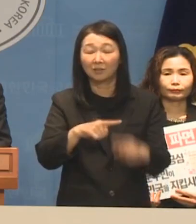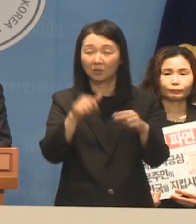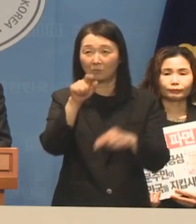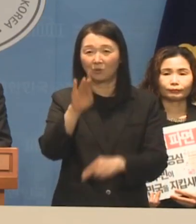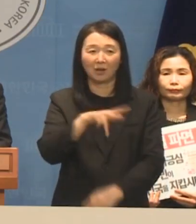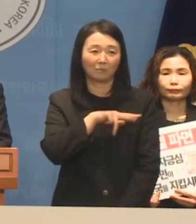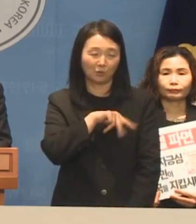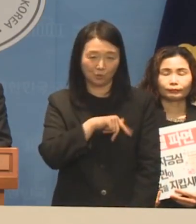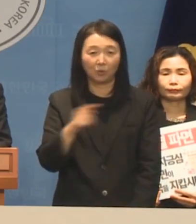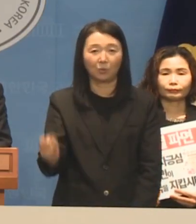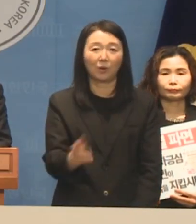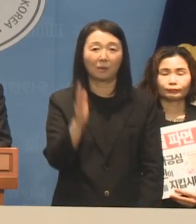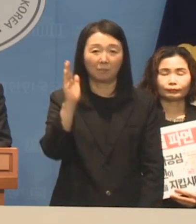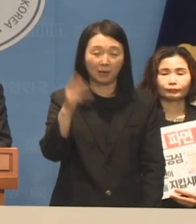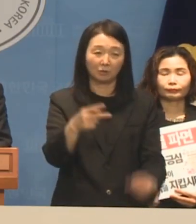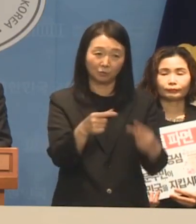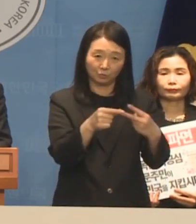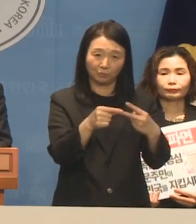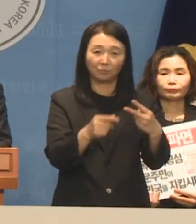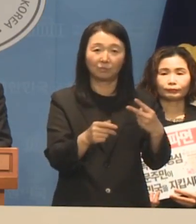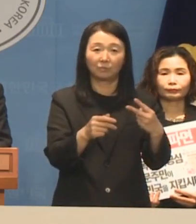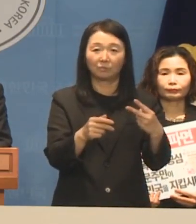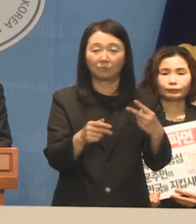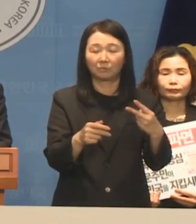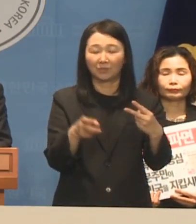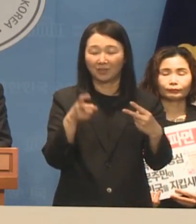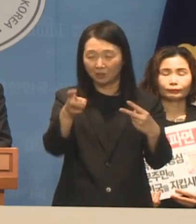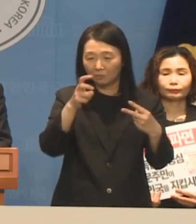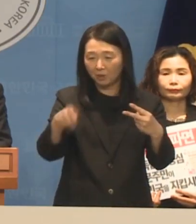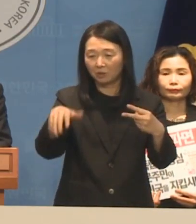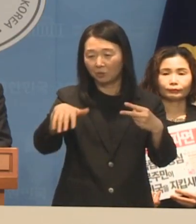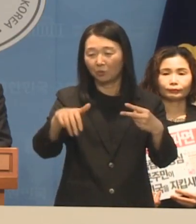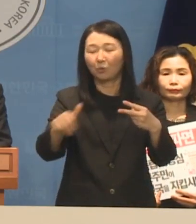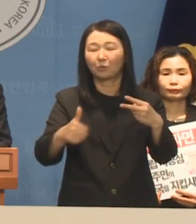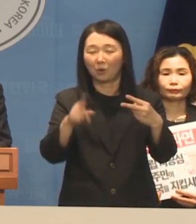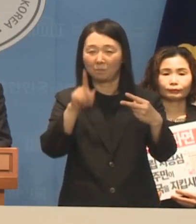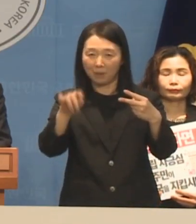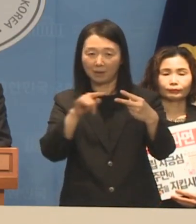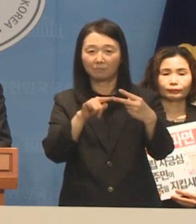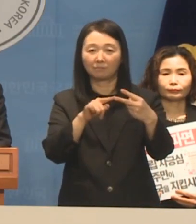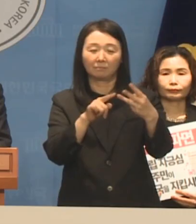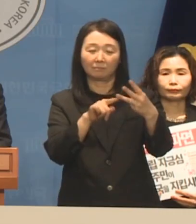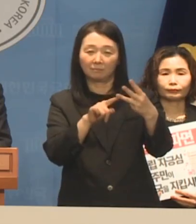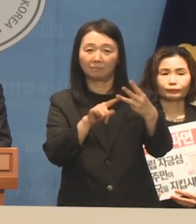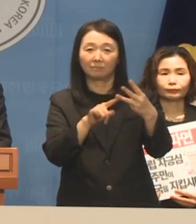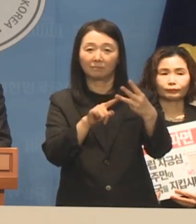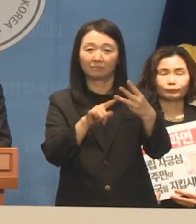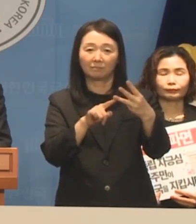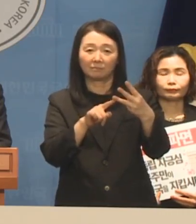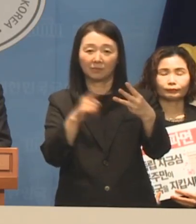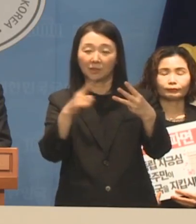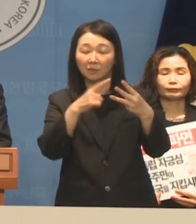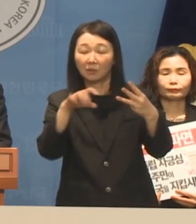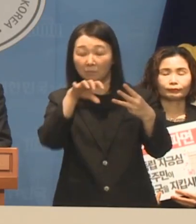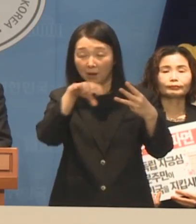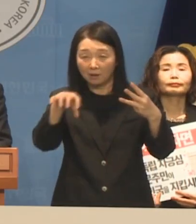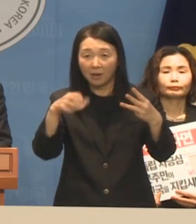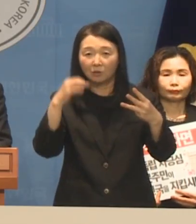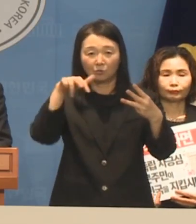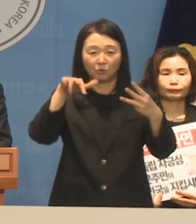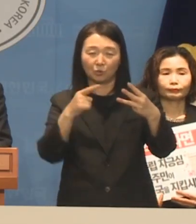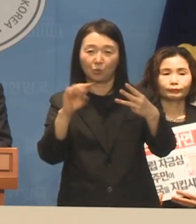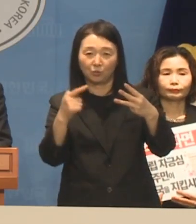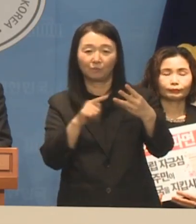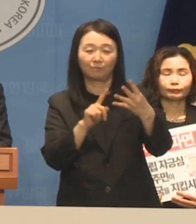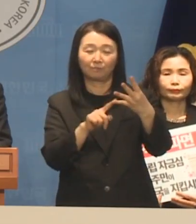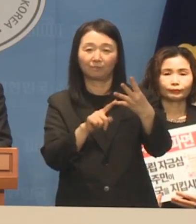서대문갑 국회의원님, 두 번째 발언은 전국 셔틀버스 노동조합 박사원 위원장님, 세 번째 발언은 서대문 마을넷 조연